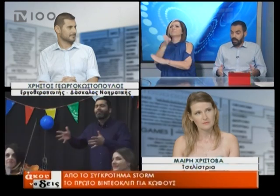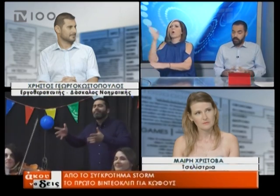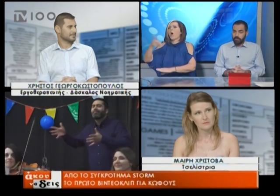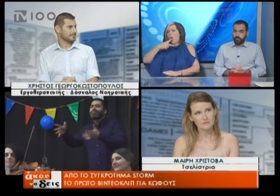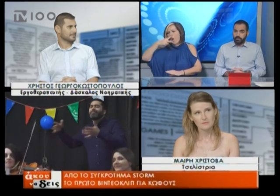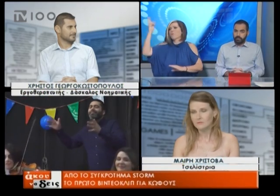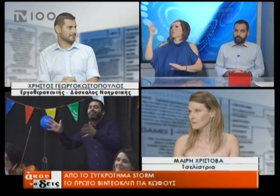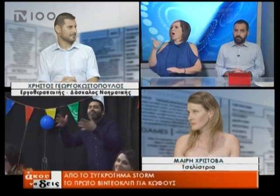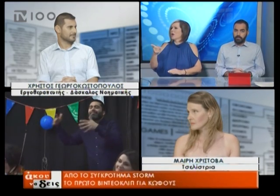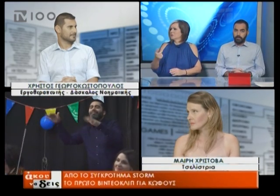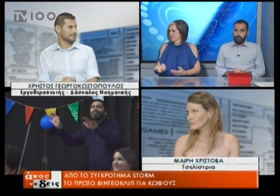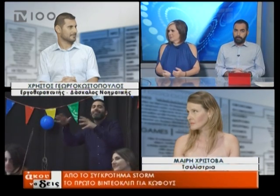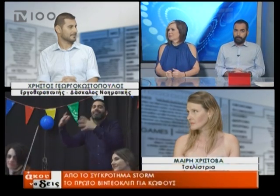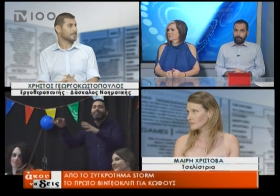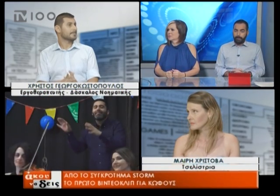θέαμα.